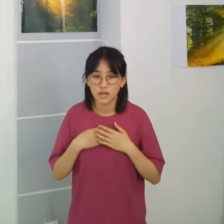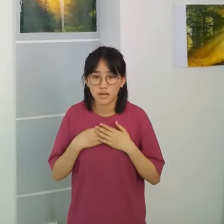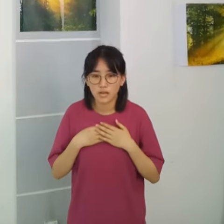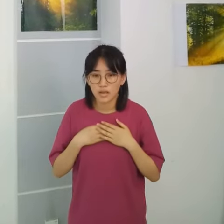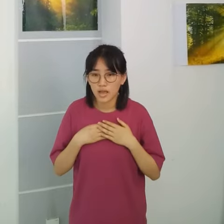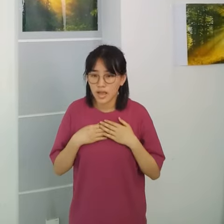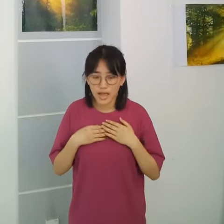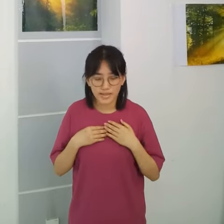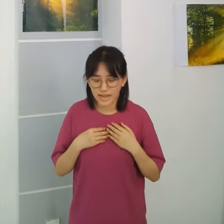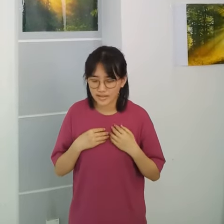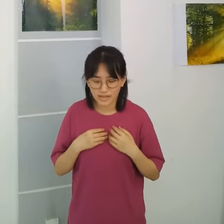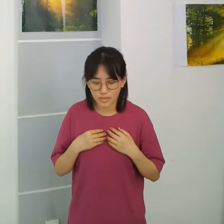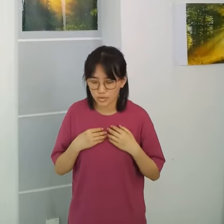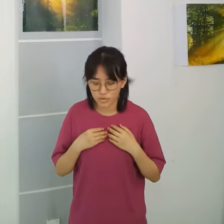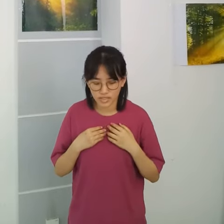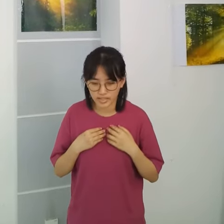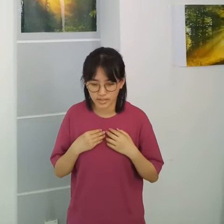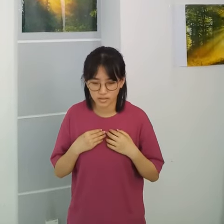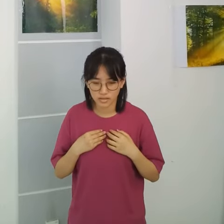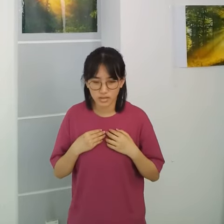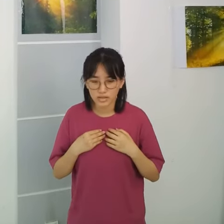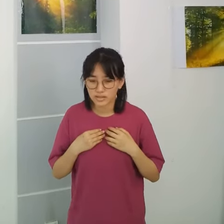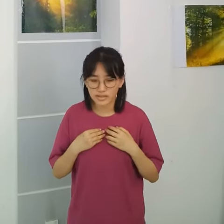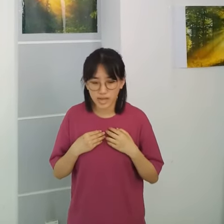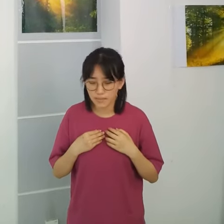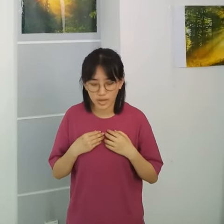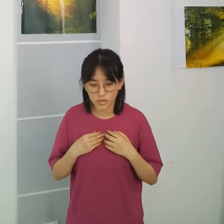А я никому души не дам потушить.